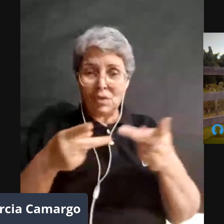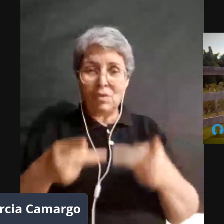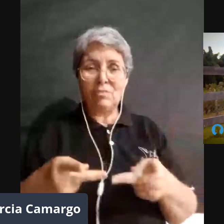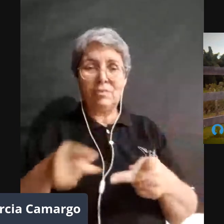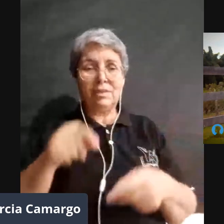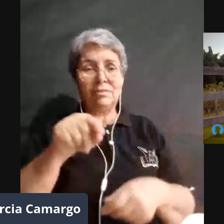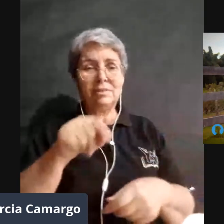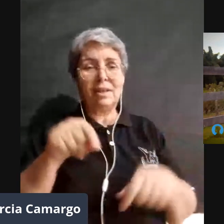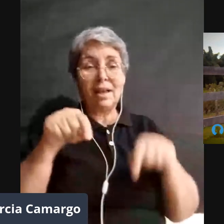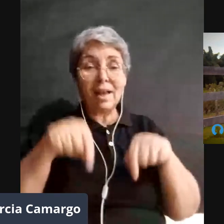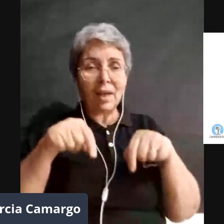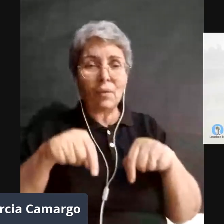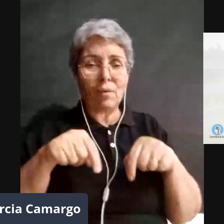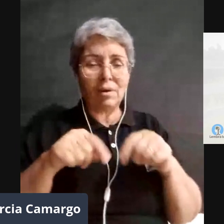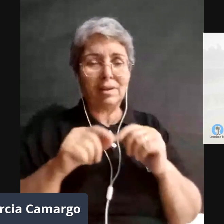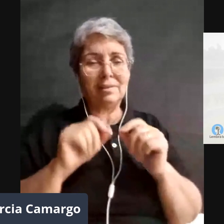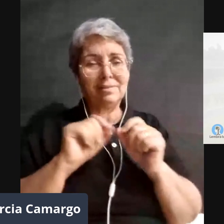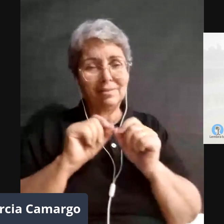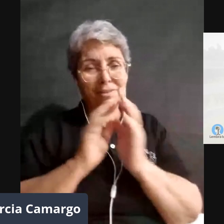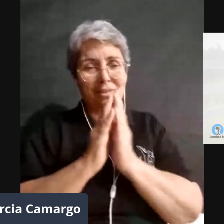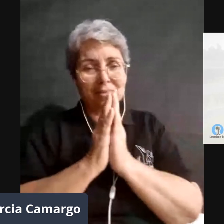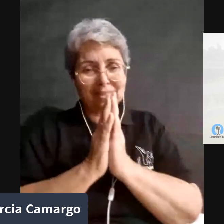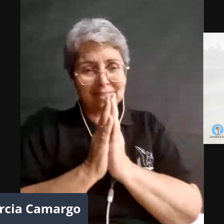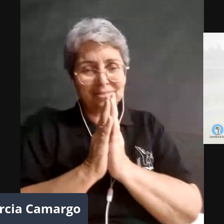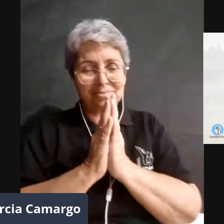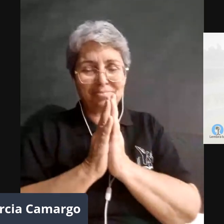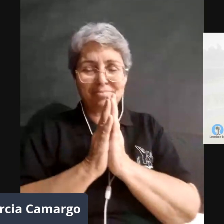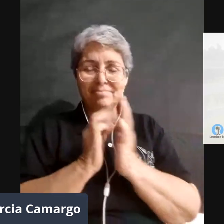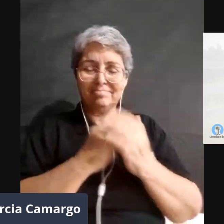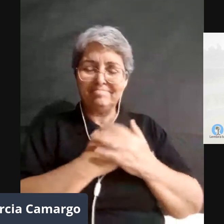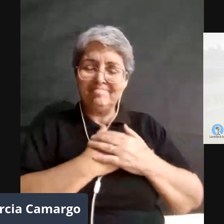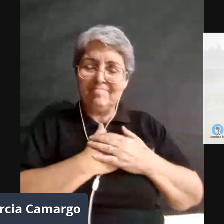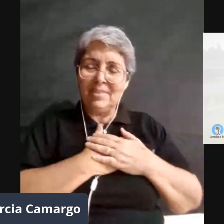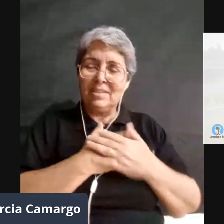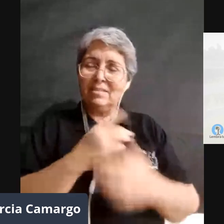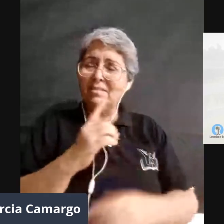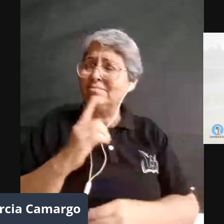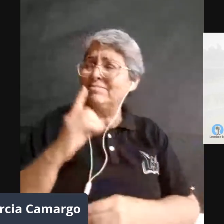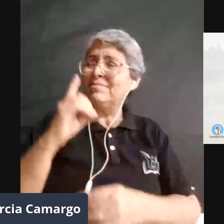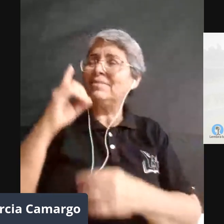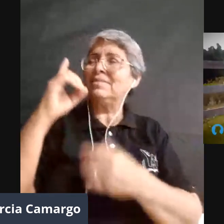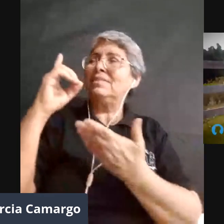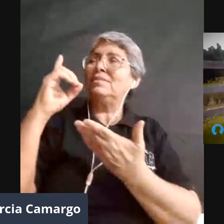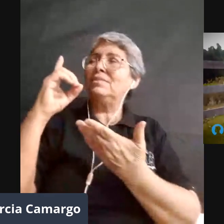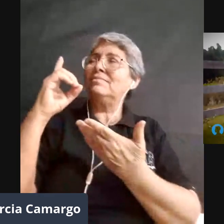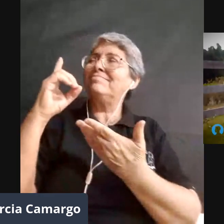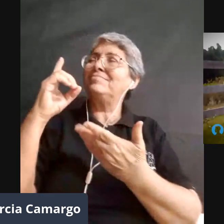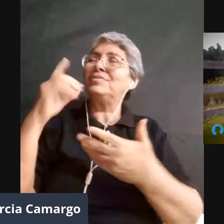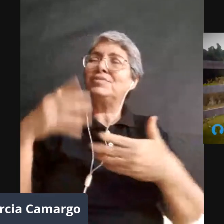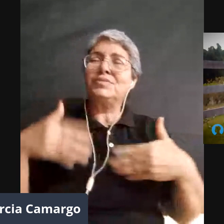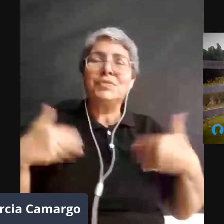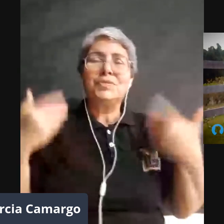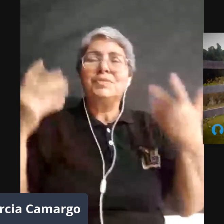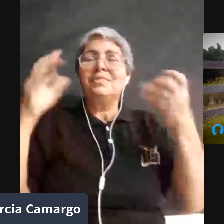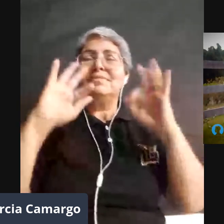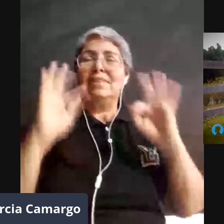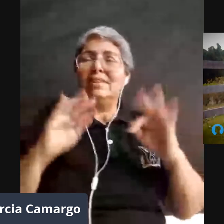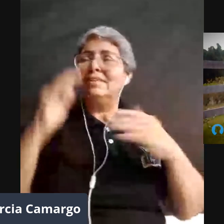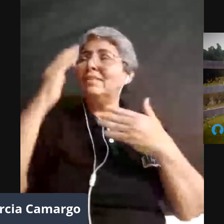comigo. Querido e grandioso Deus, nós estamos, Pai, felizes e agradecidos,